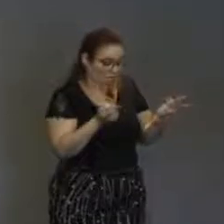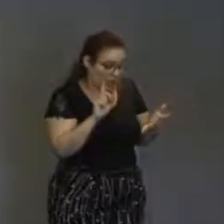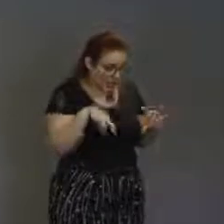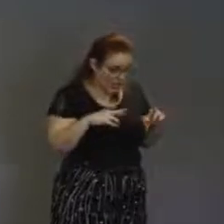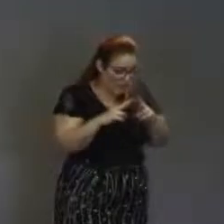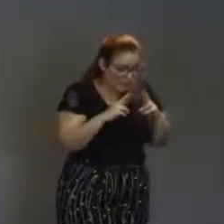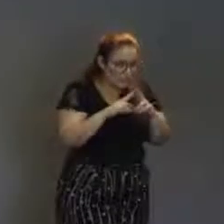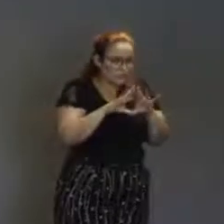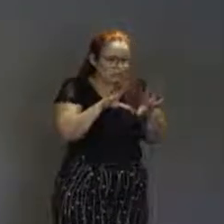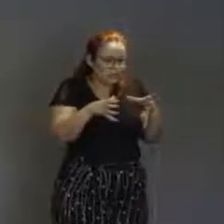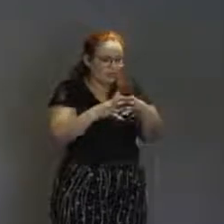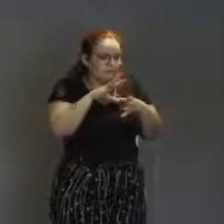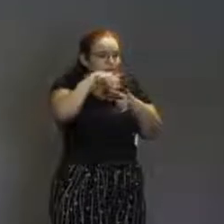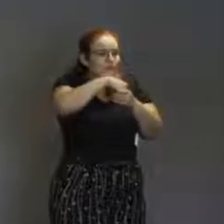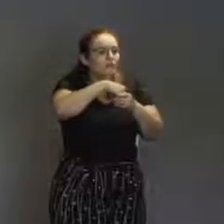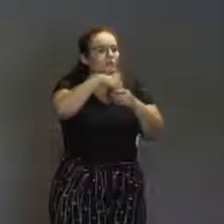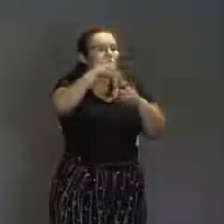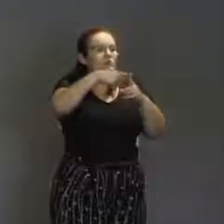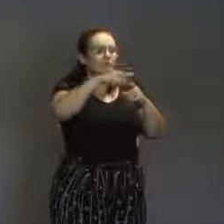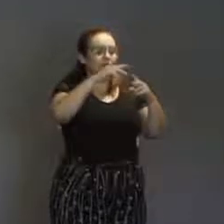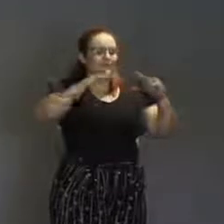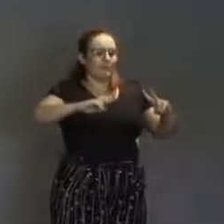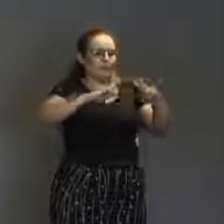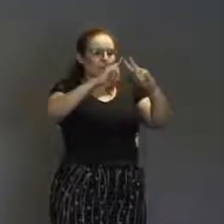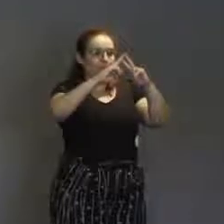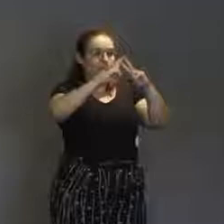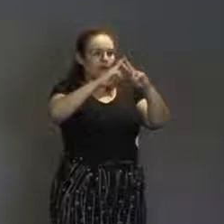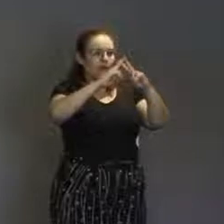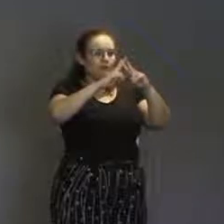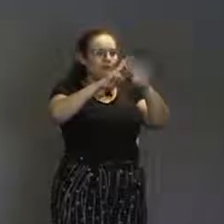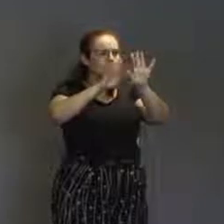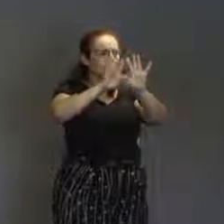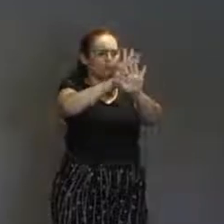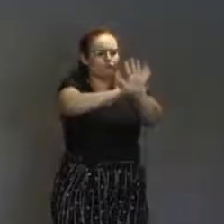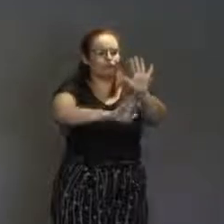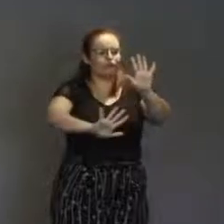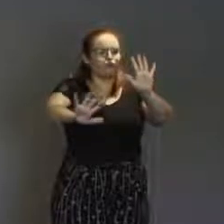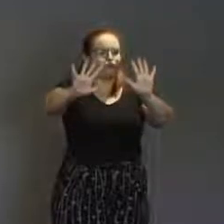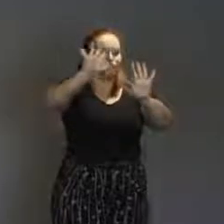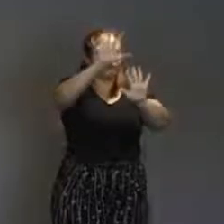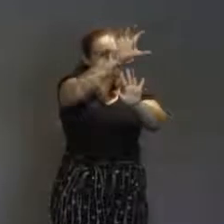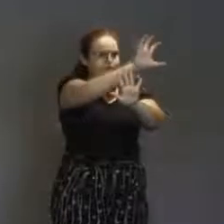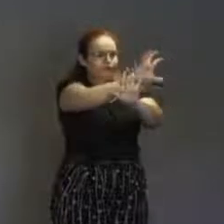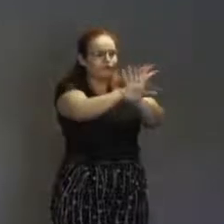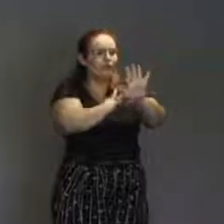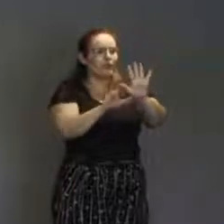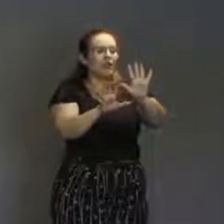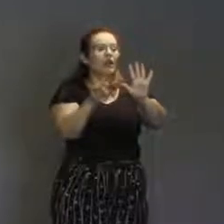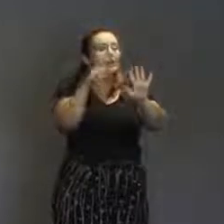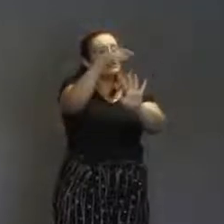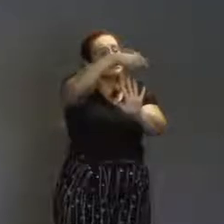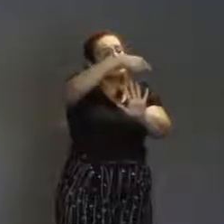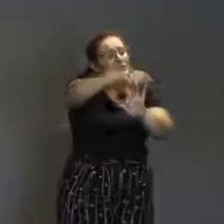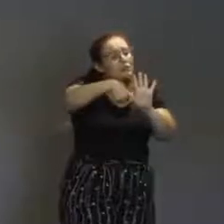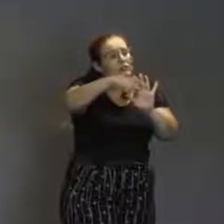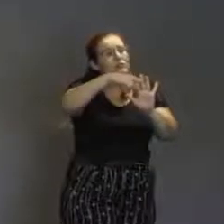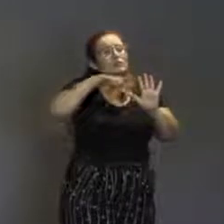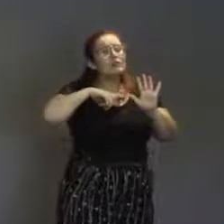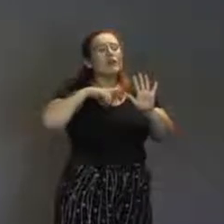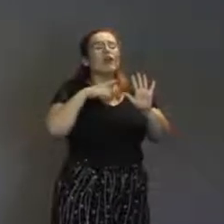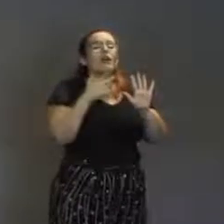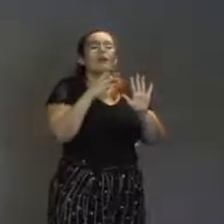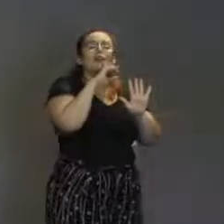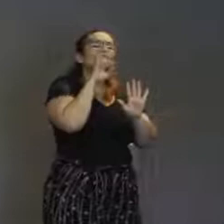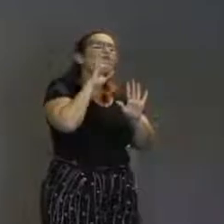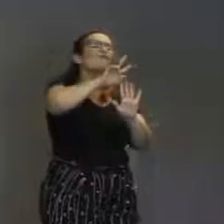Europa, porque eles pegaram o mapa da grande Paris, não é nem só do Paris município, e viram quais eram as vocações. Então, ali tem muita coisa rolando em termos de gastronomia e